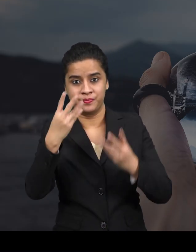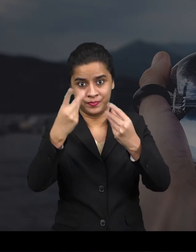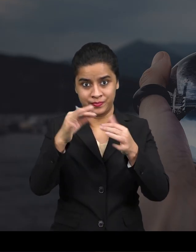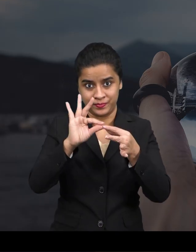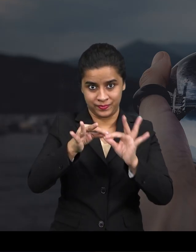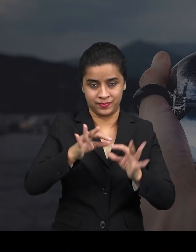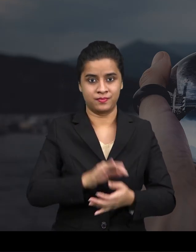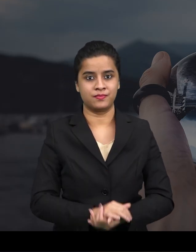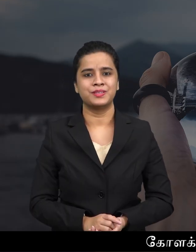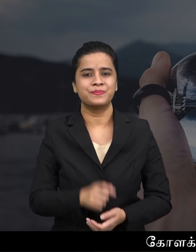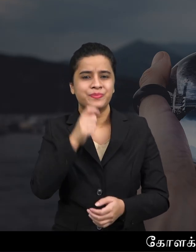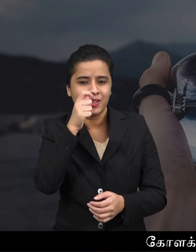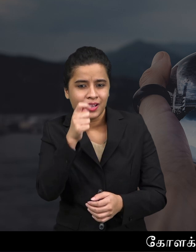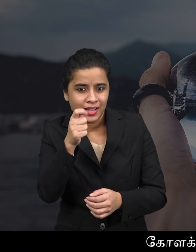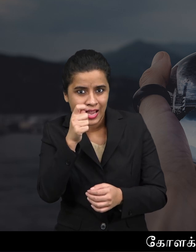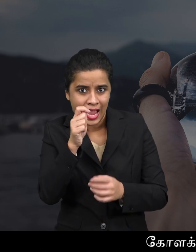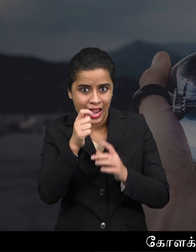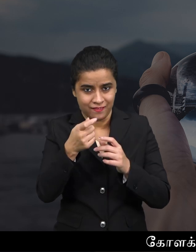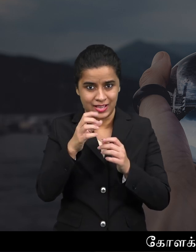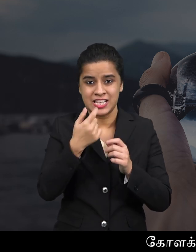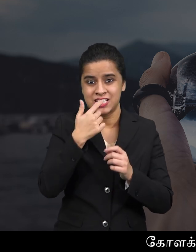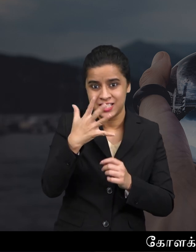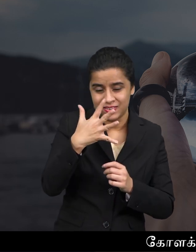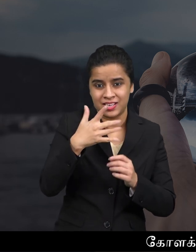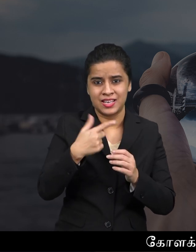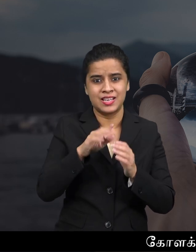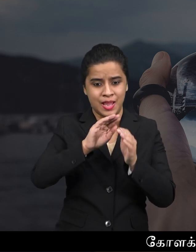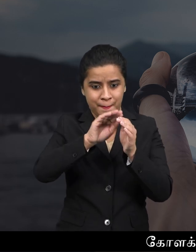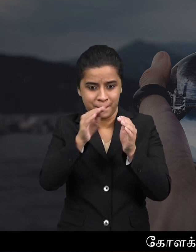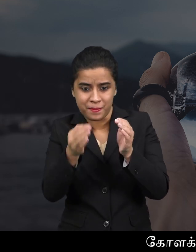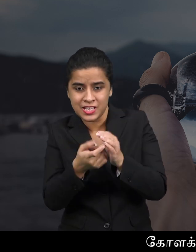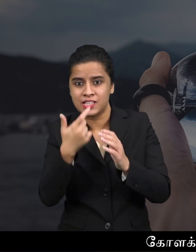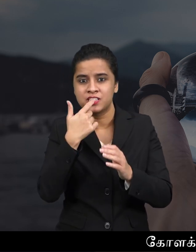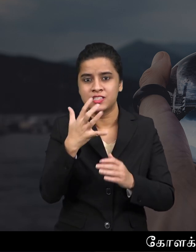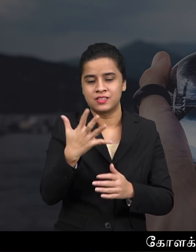சூத்திரம், கோள கண்ணாடியால் உருப்பெருக்கம்.